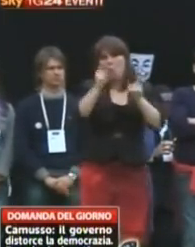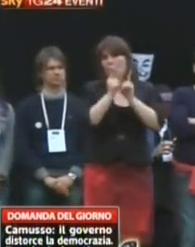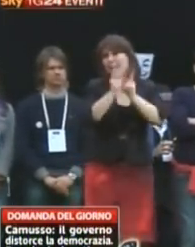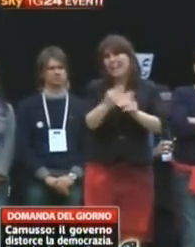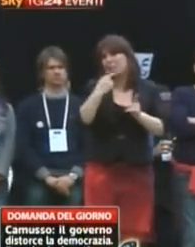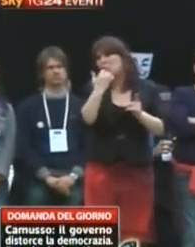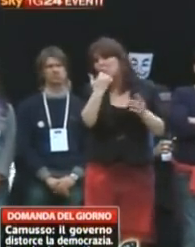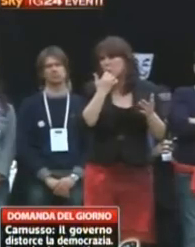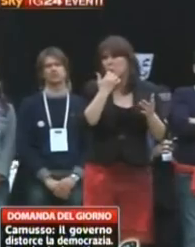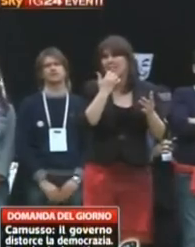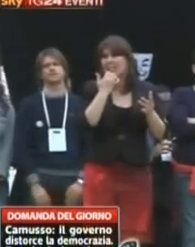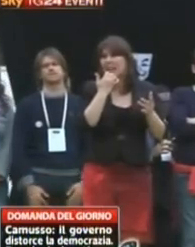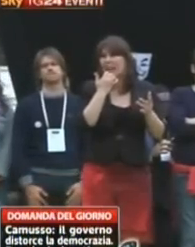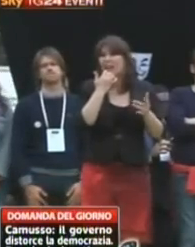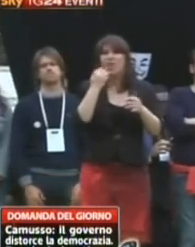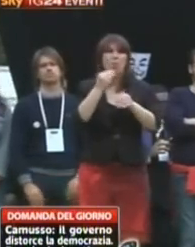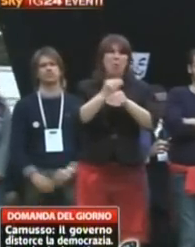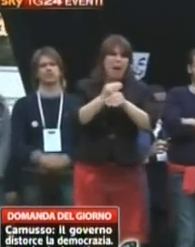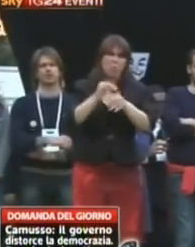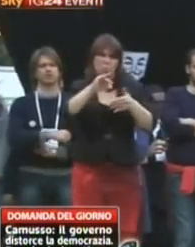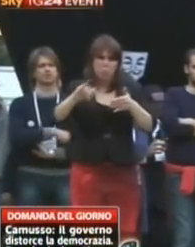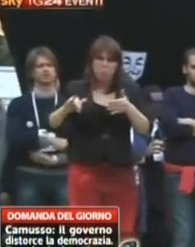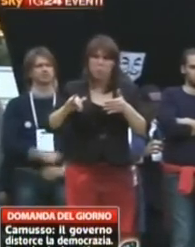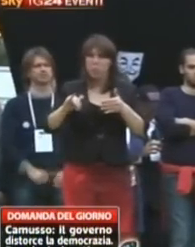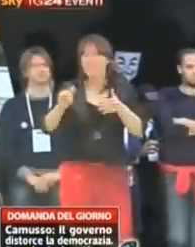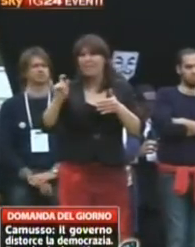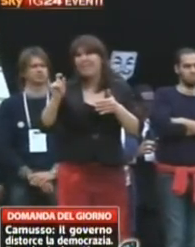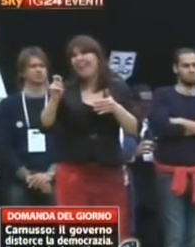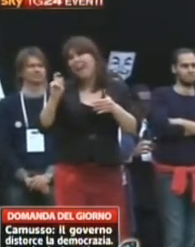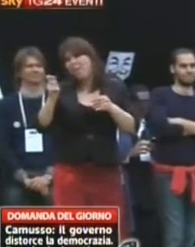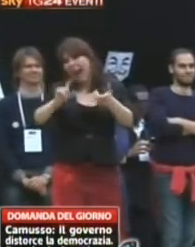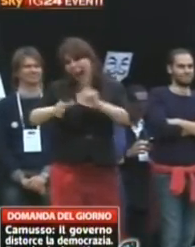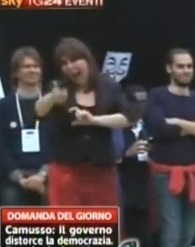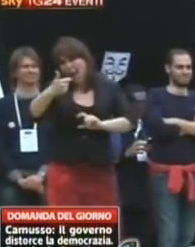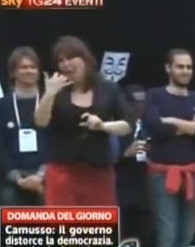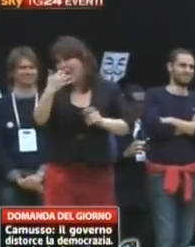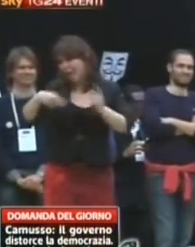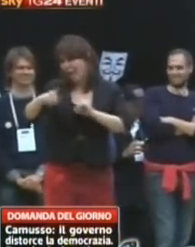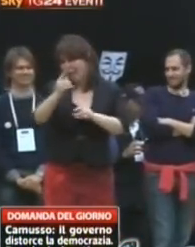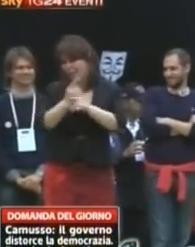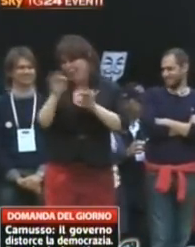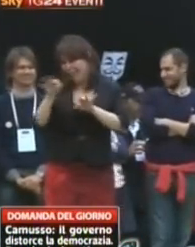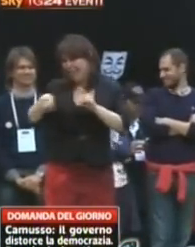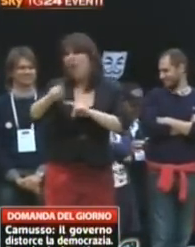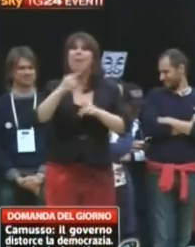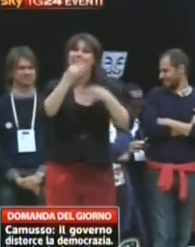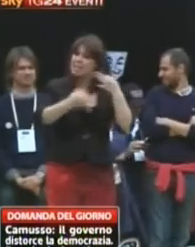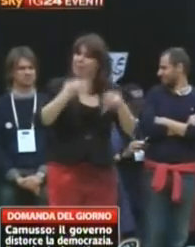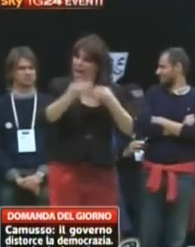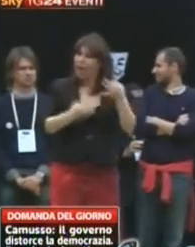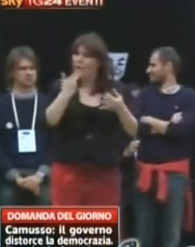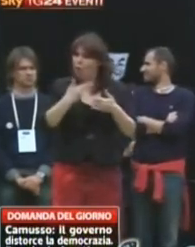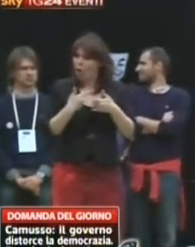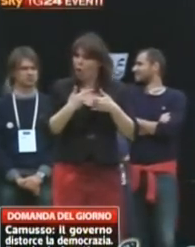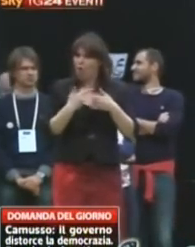scusatemi, poi magari facciamo delle battute separate, ve le faccio pagare un pochino. Ma io bisogna che vi spieghi,